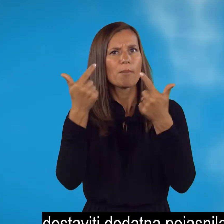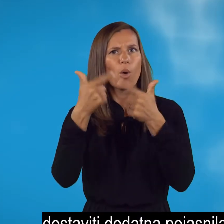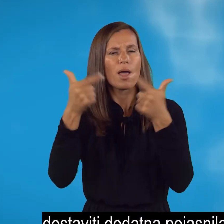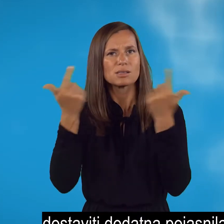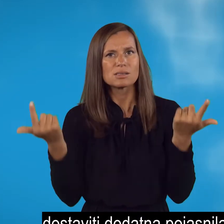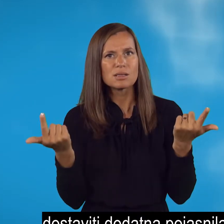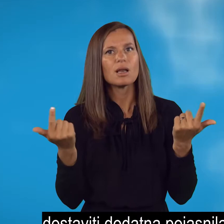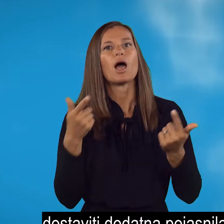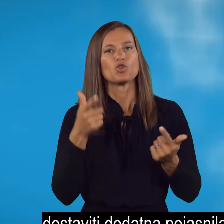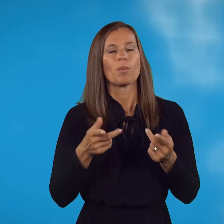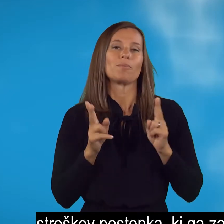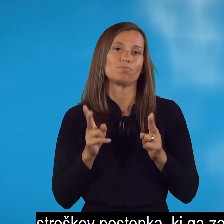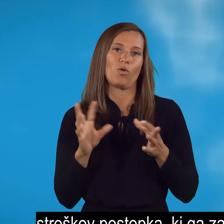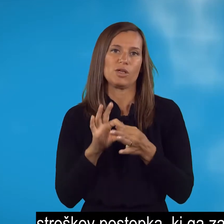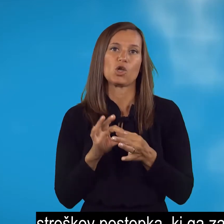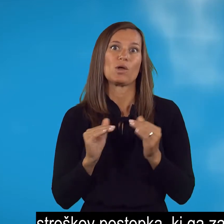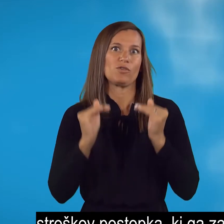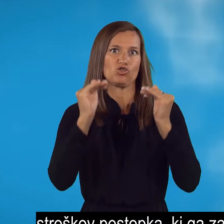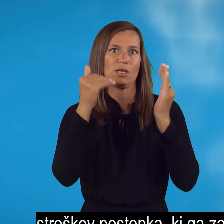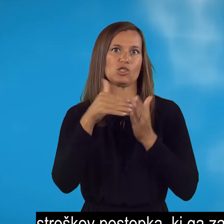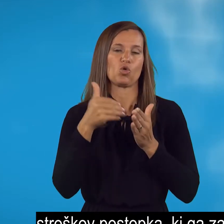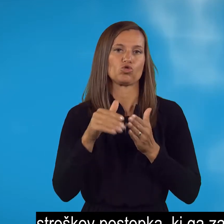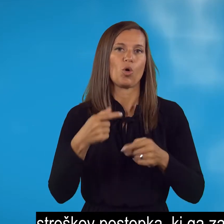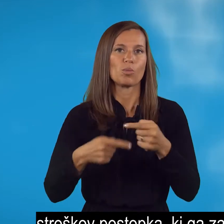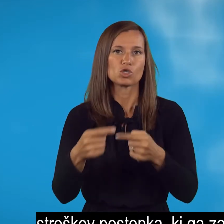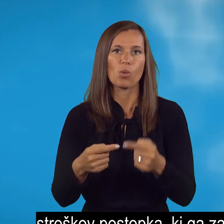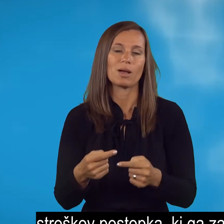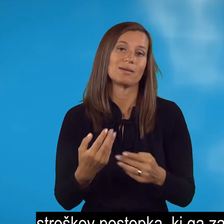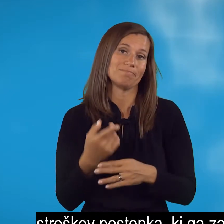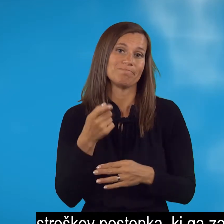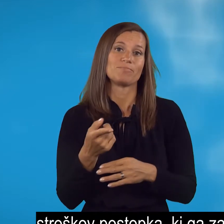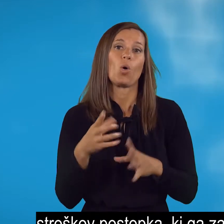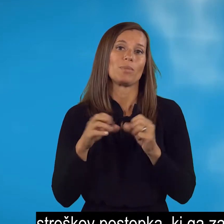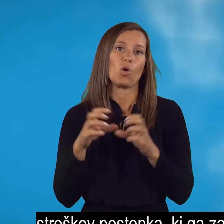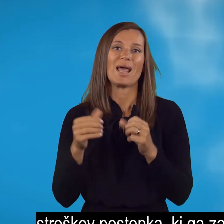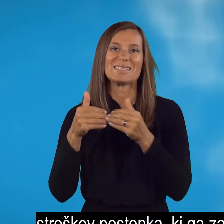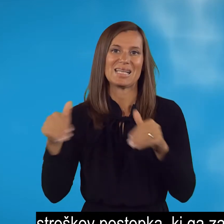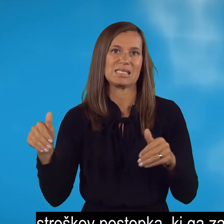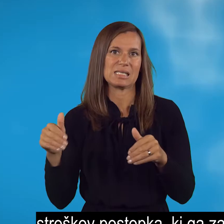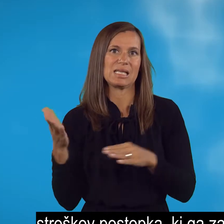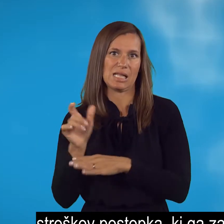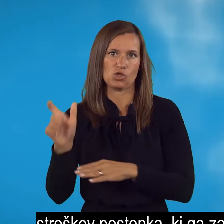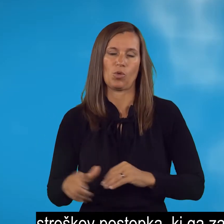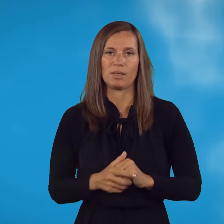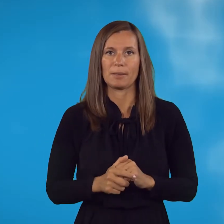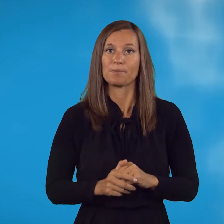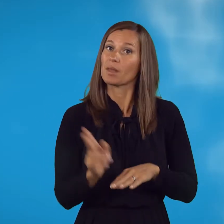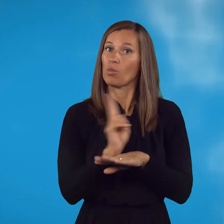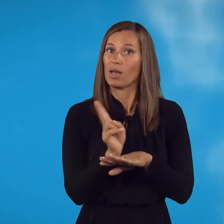lahko povezano z zvišanjem stroškov postopka, ki ga zanj opravlja carinski zastopnik. Ponarejeno in